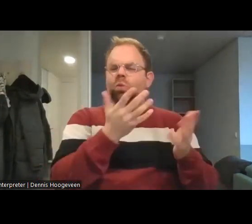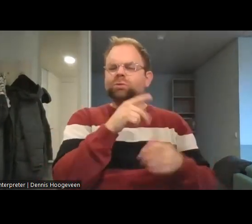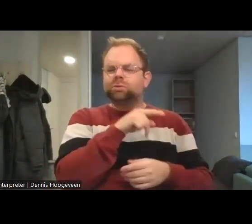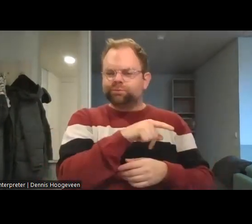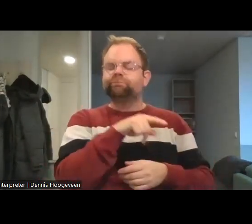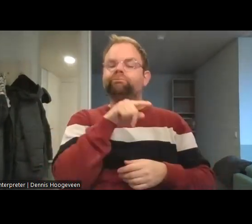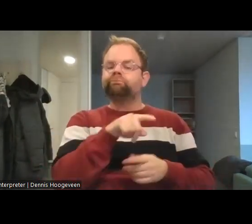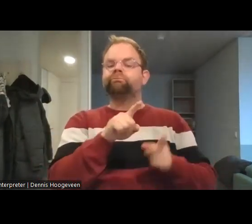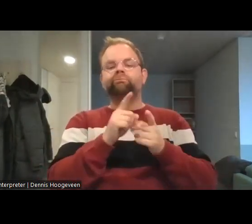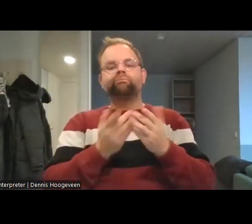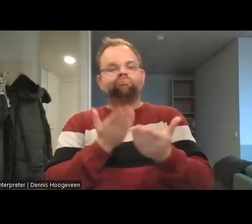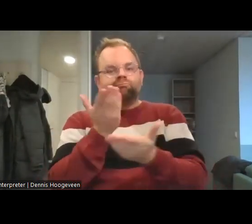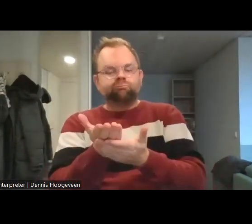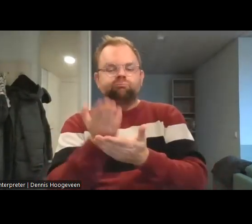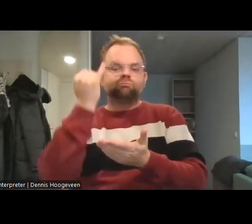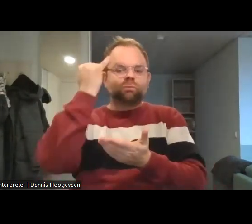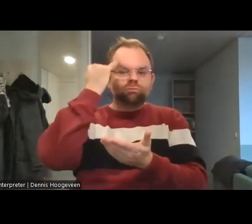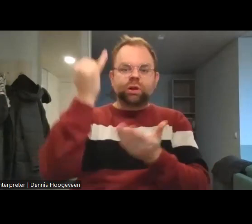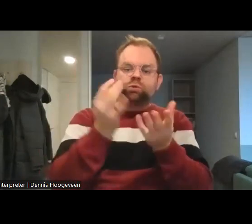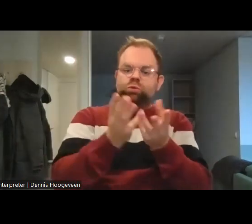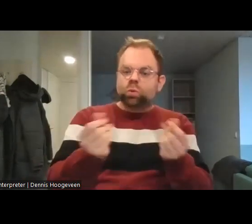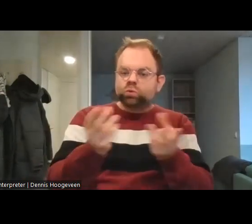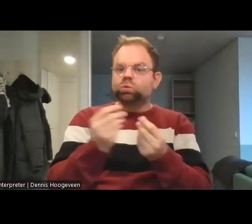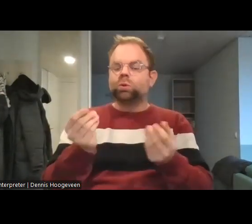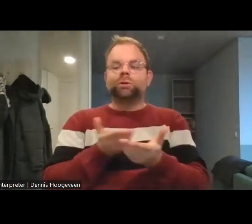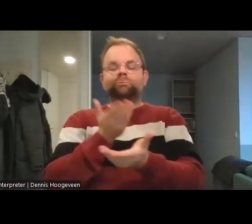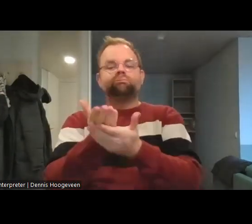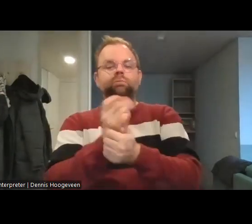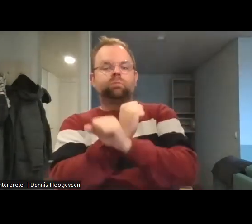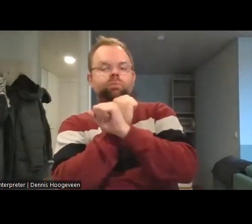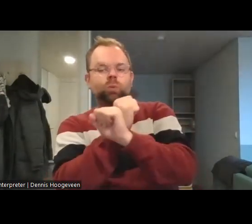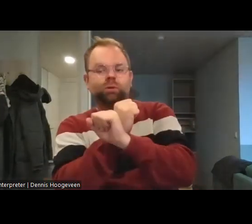et parmi eux des personnes avec handicap